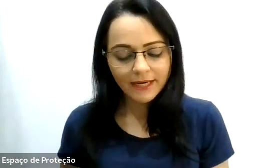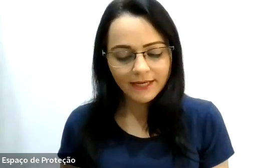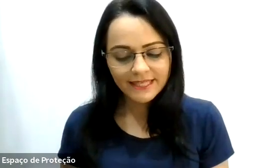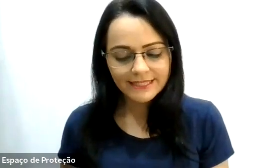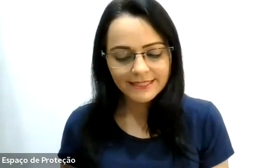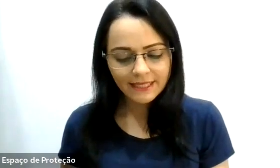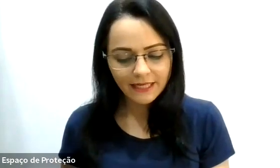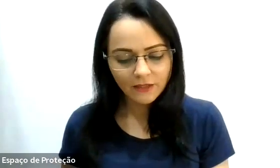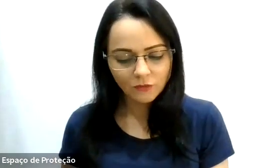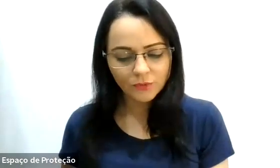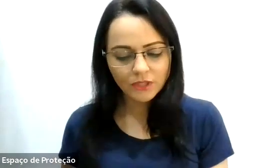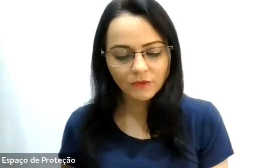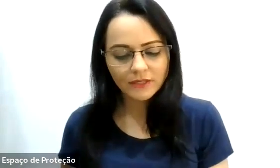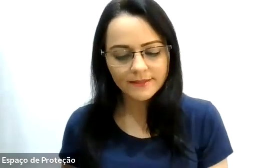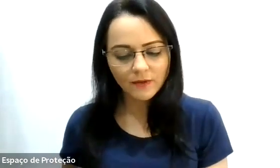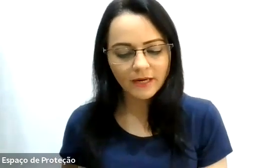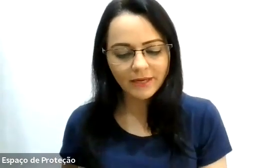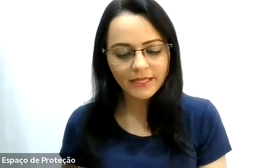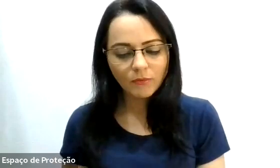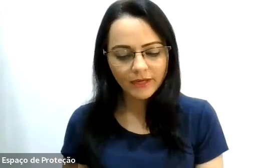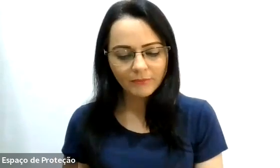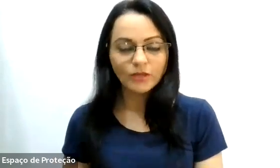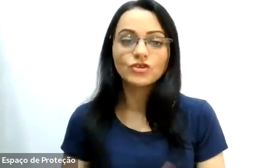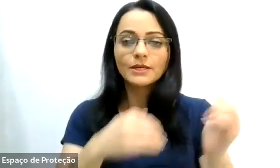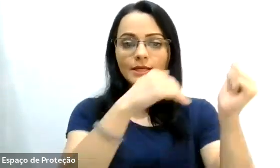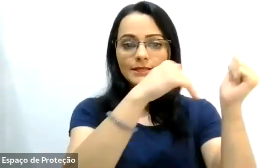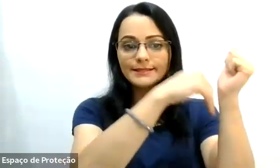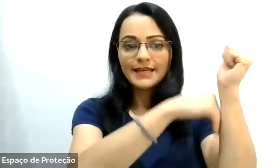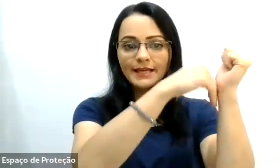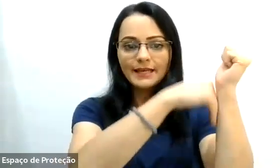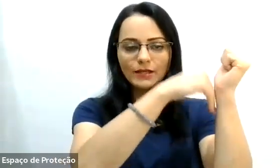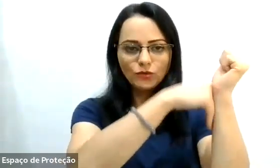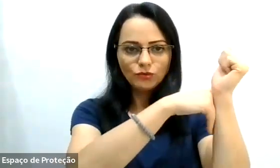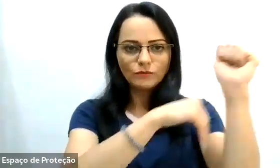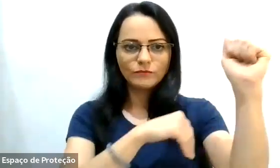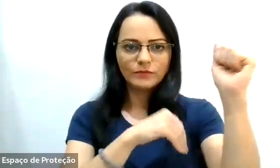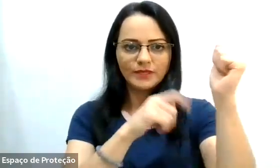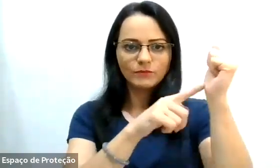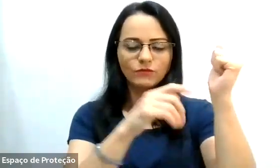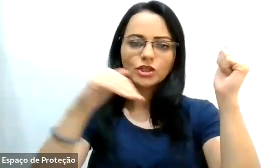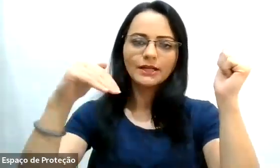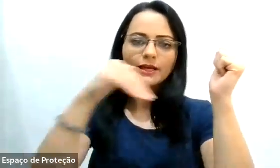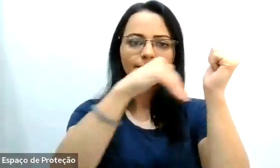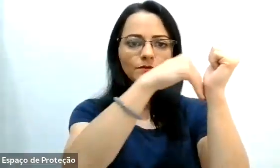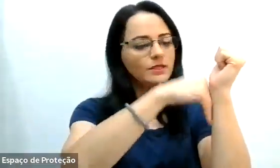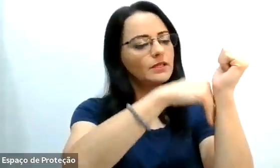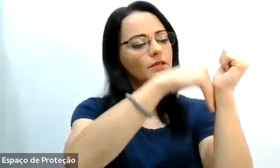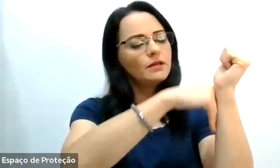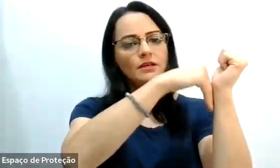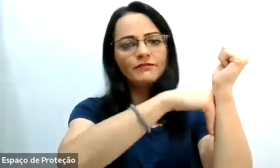Mas em segredo, porque não queria desonrar Maria publicamente. Segredo, essa mão fechada, essa outra aqui,